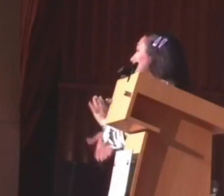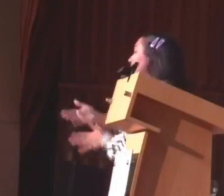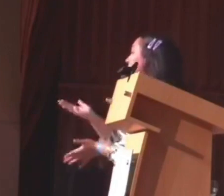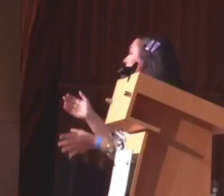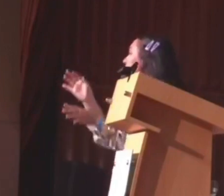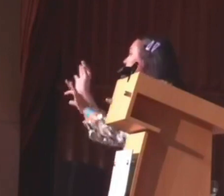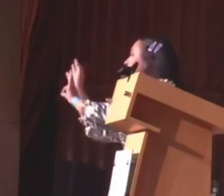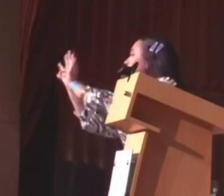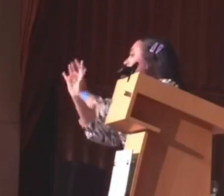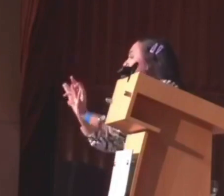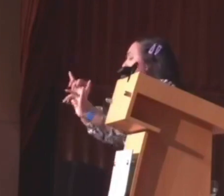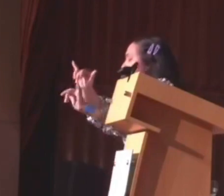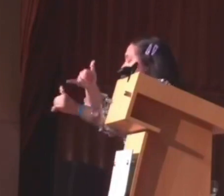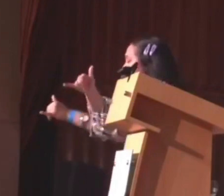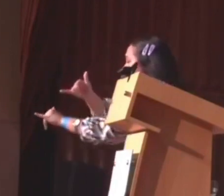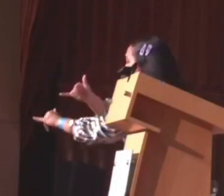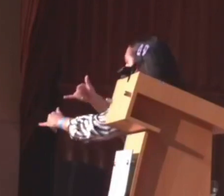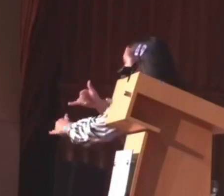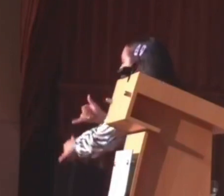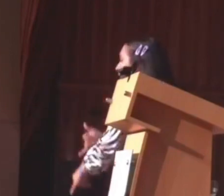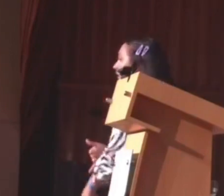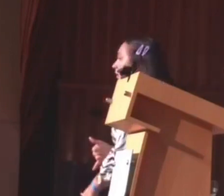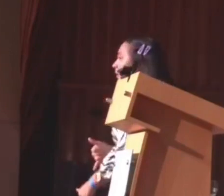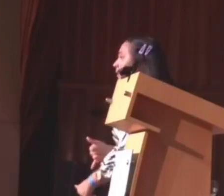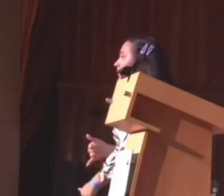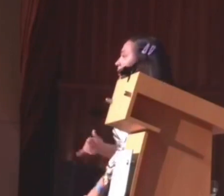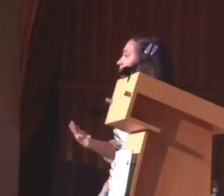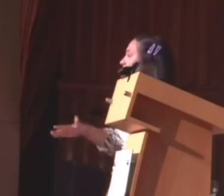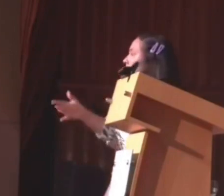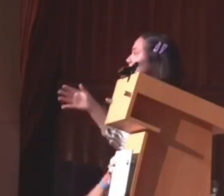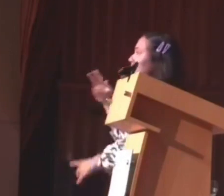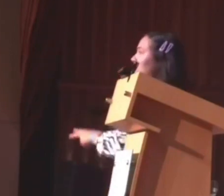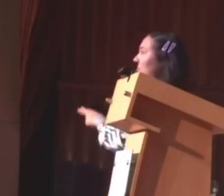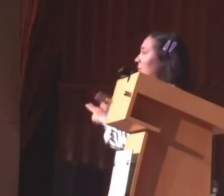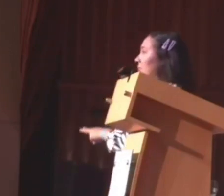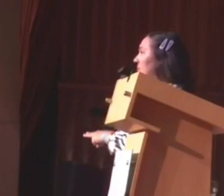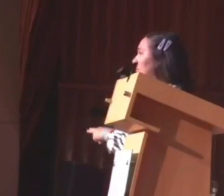Y a barrer, y hay que le cayera una banca a alguien en la cabeza.